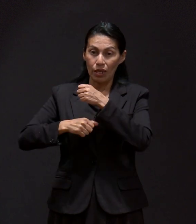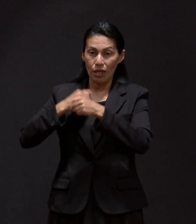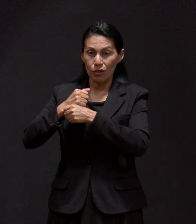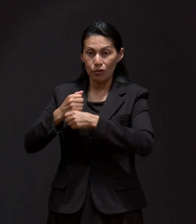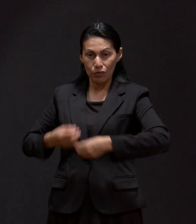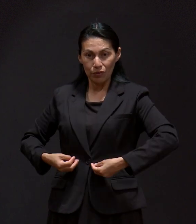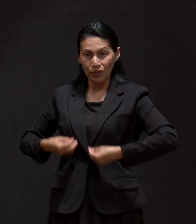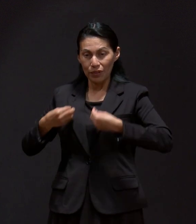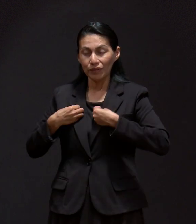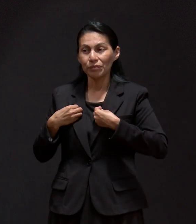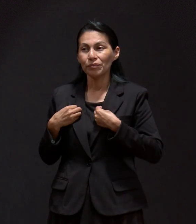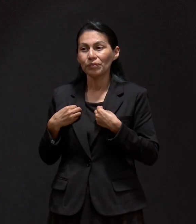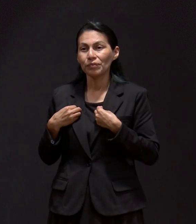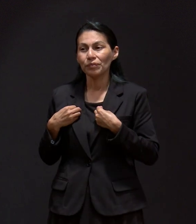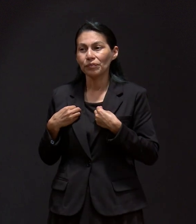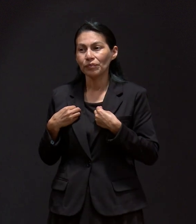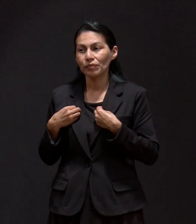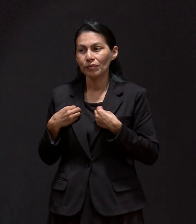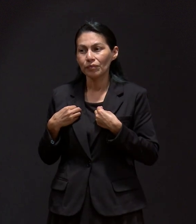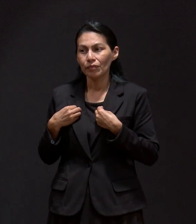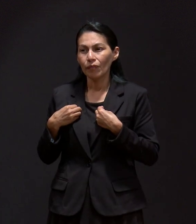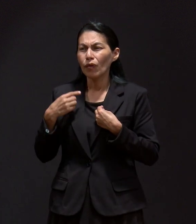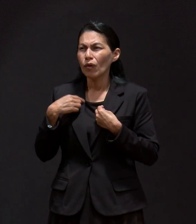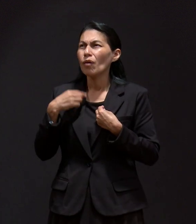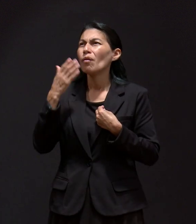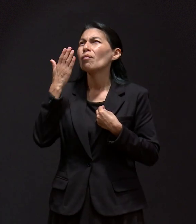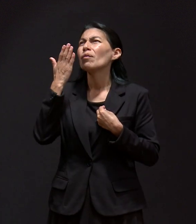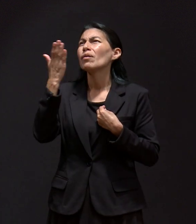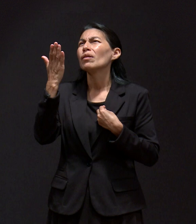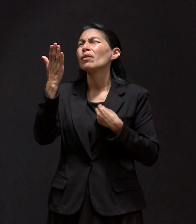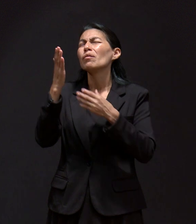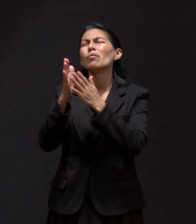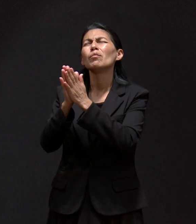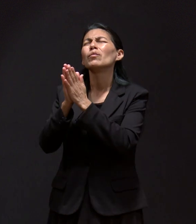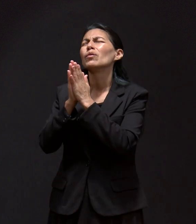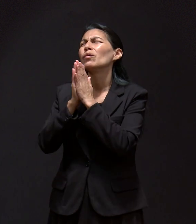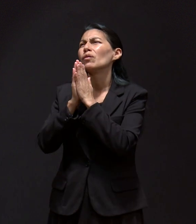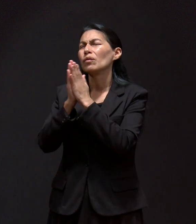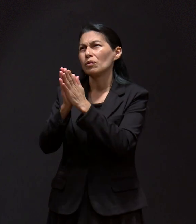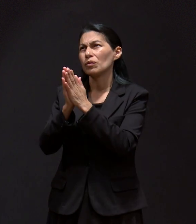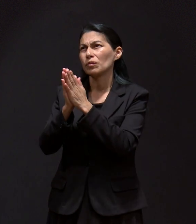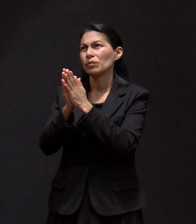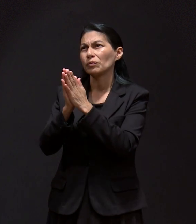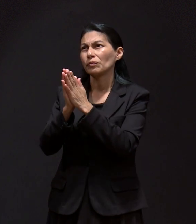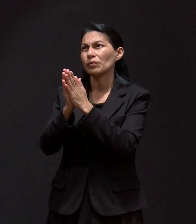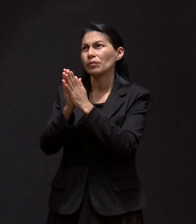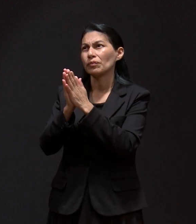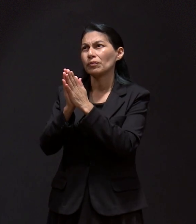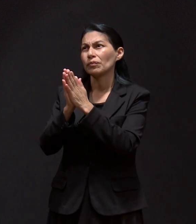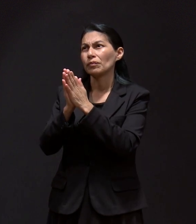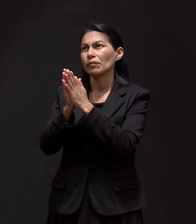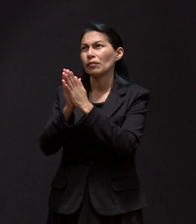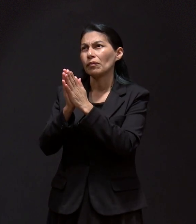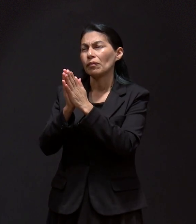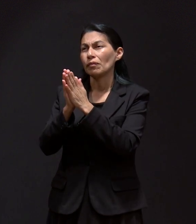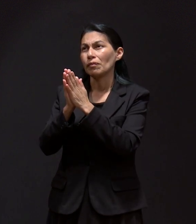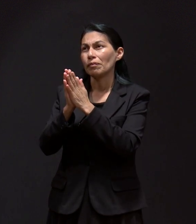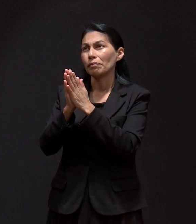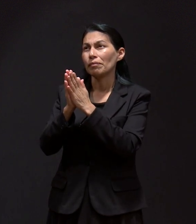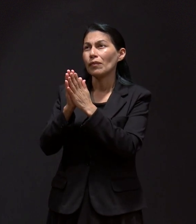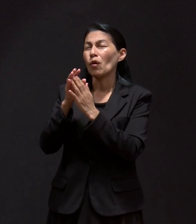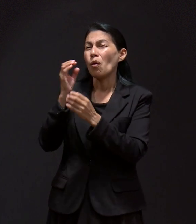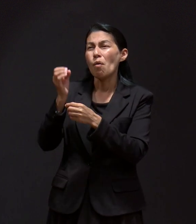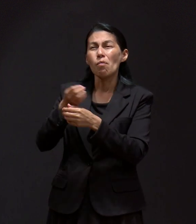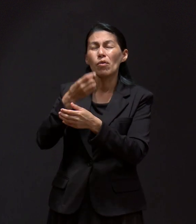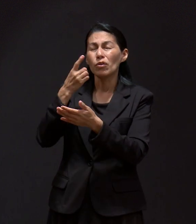radicar aquí en montemorelos y fue pedirle que me permitiera el privilegio de ver